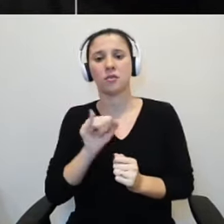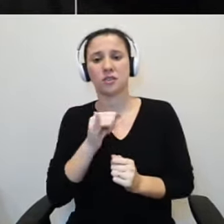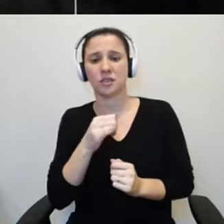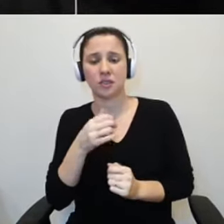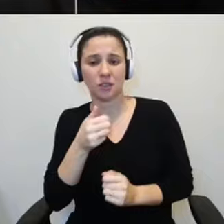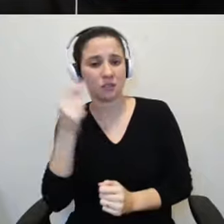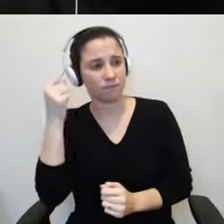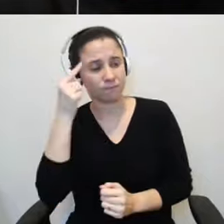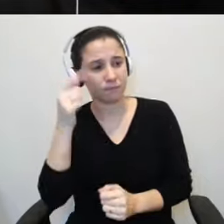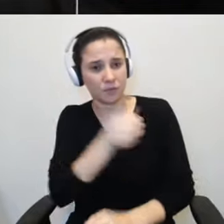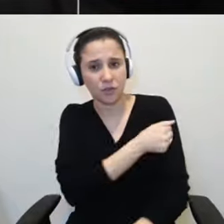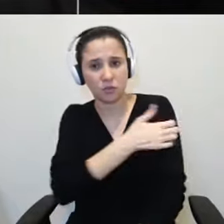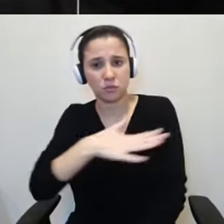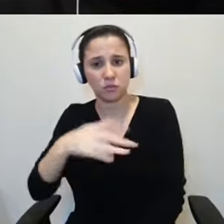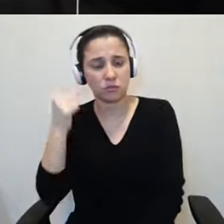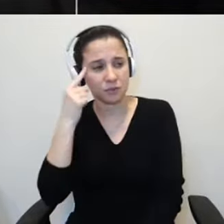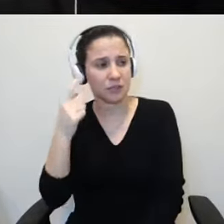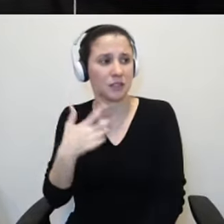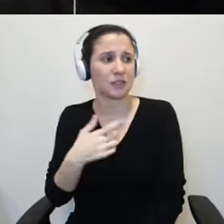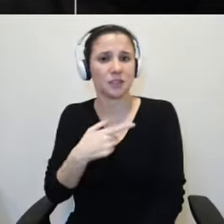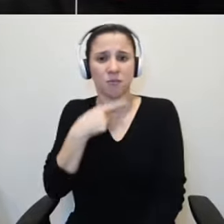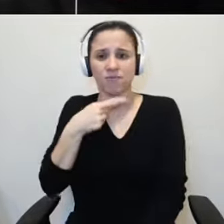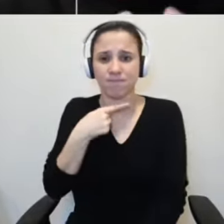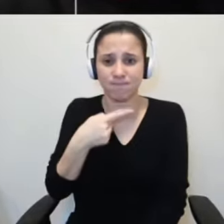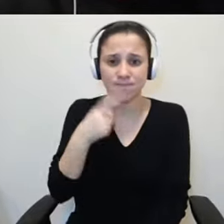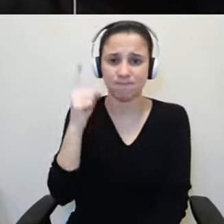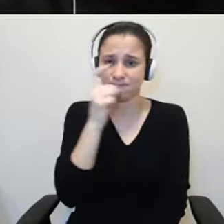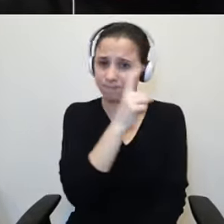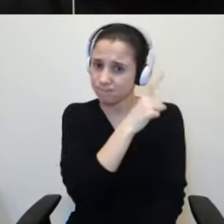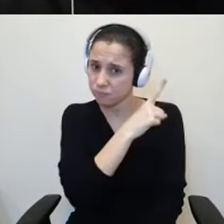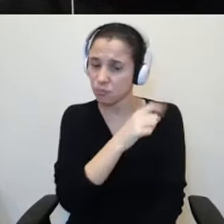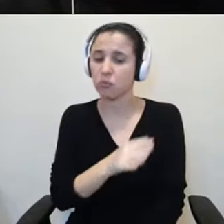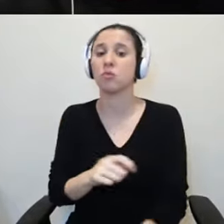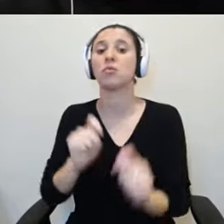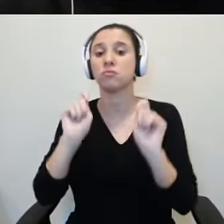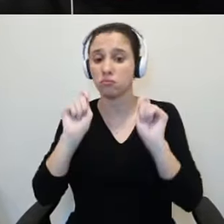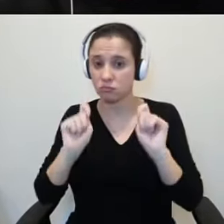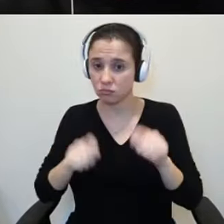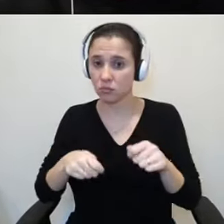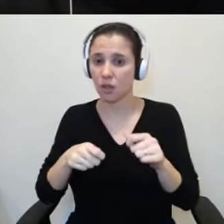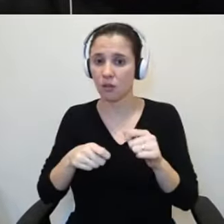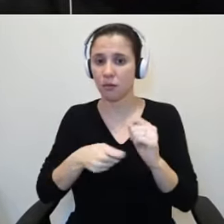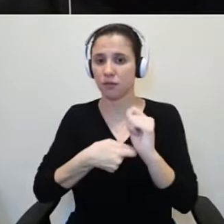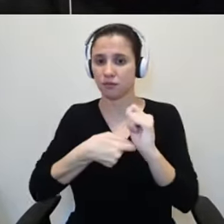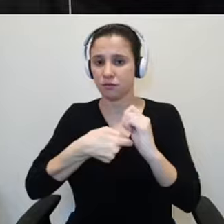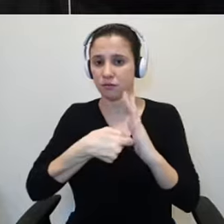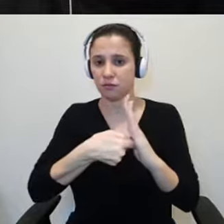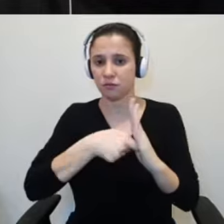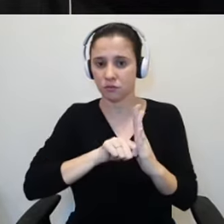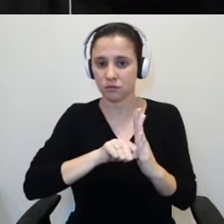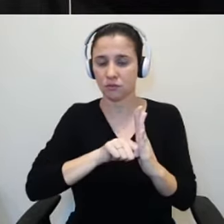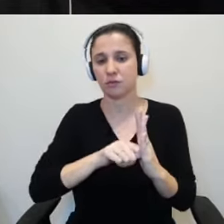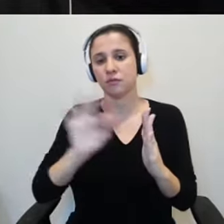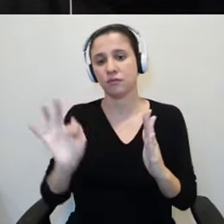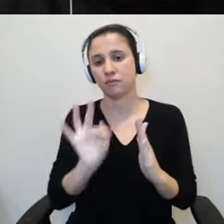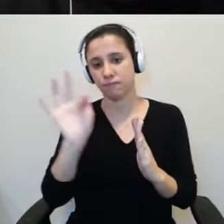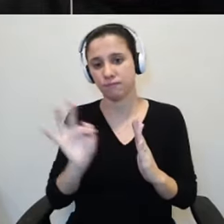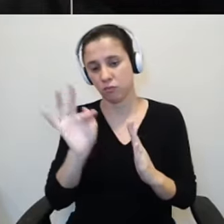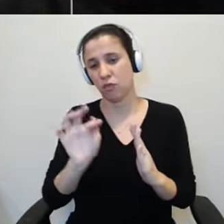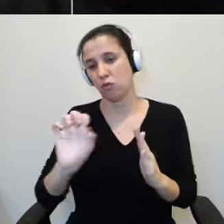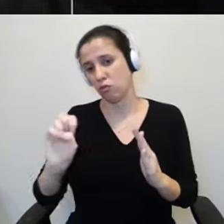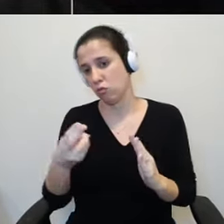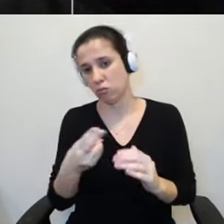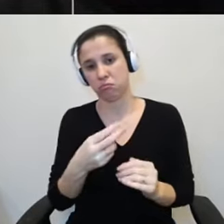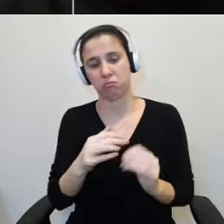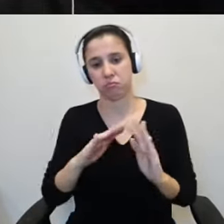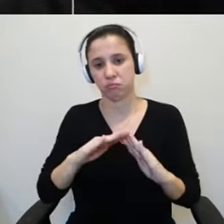realmente dessa forma, existe a possibilidade, mas, e aí a gente tem que deixar muito claro, né, pessoal? Nós não